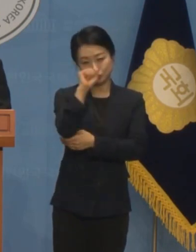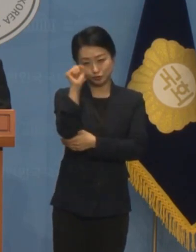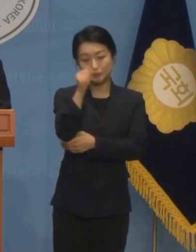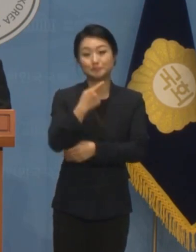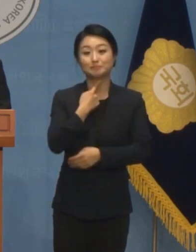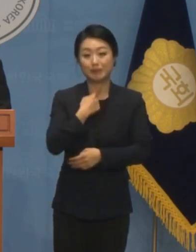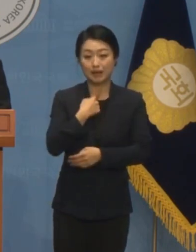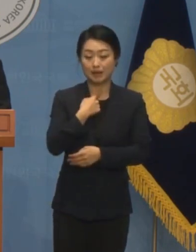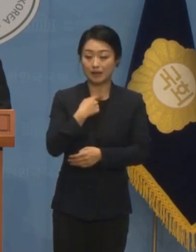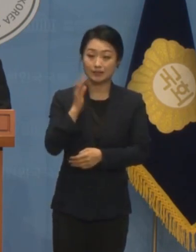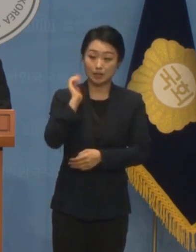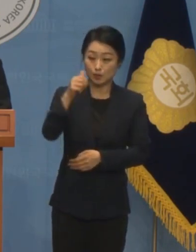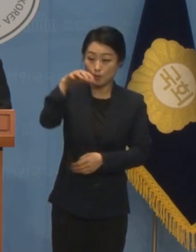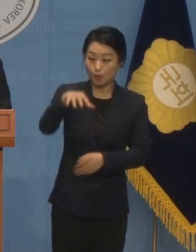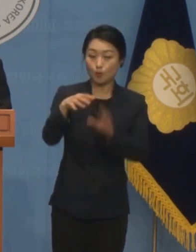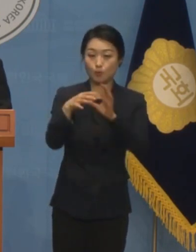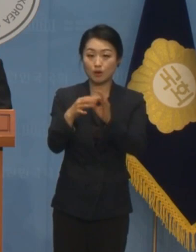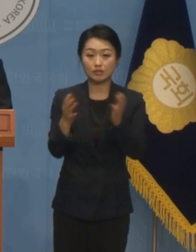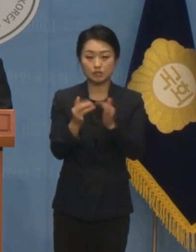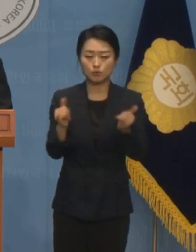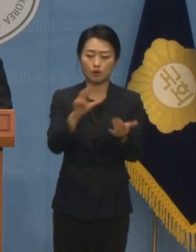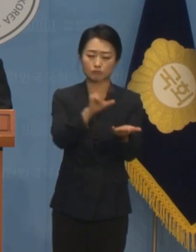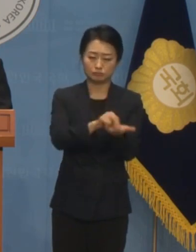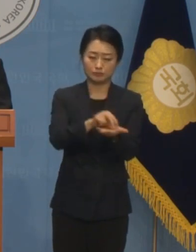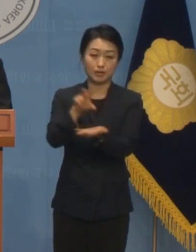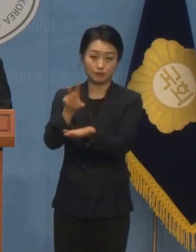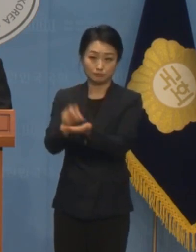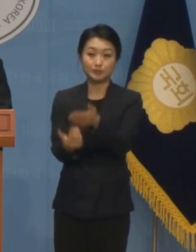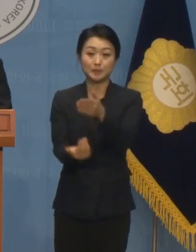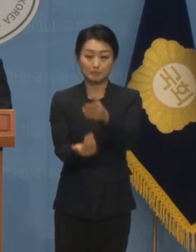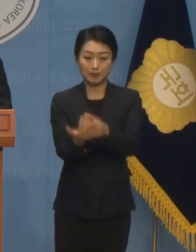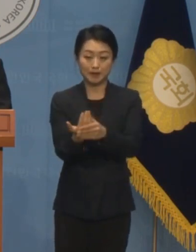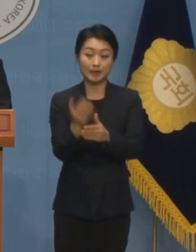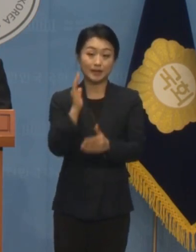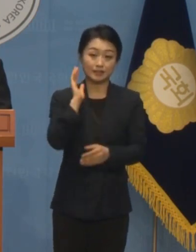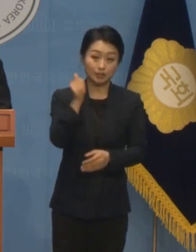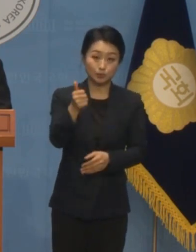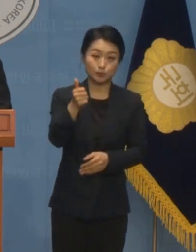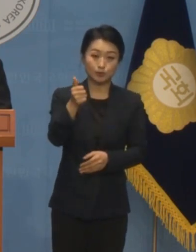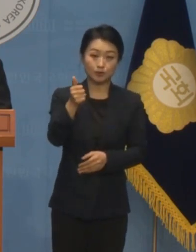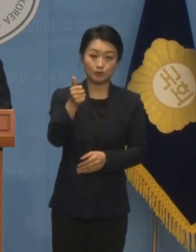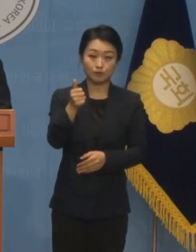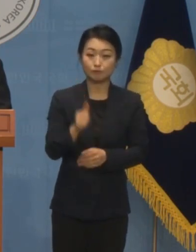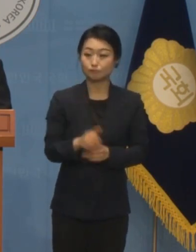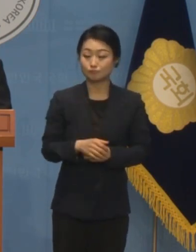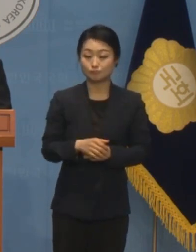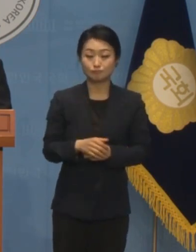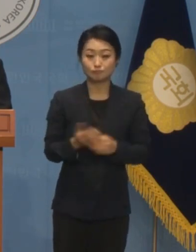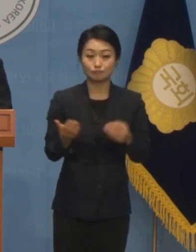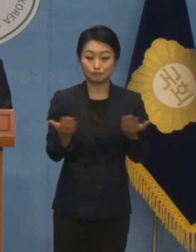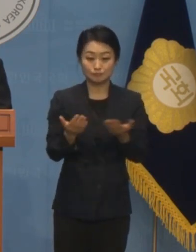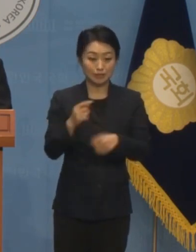보기 어려운 지경입니다. 윤석열 대통령부터 출퇴근 시간을 제대로 지키지